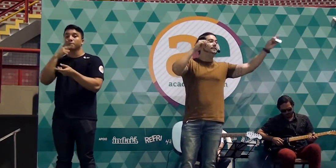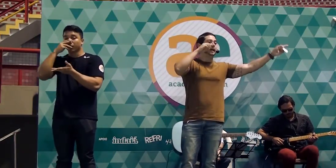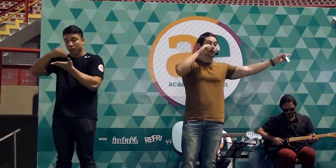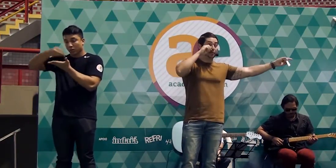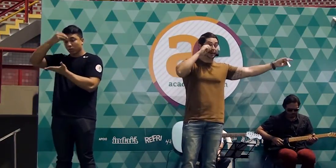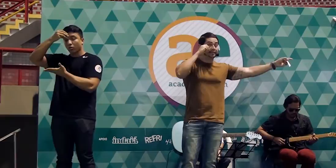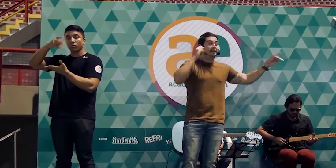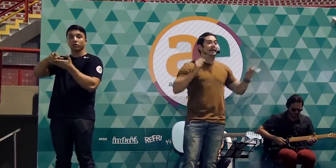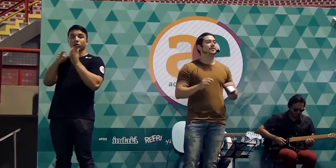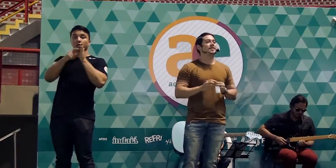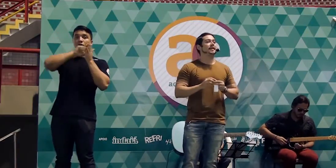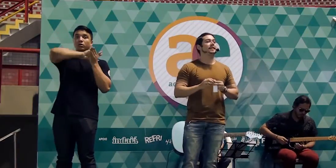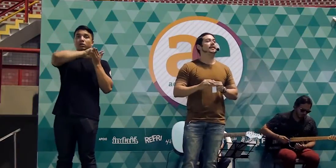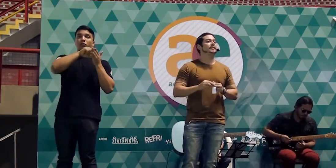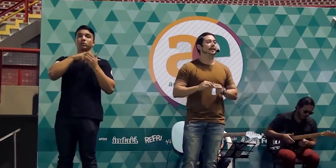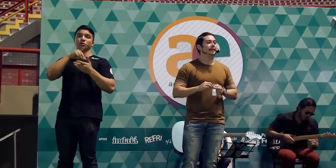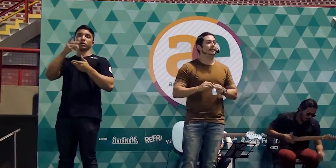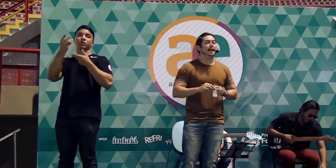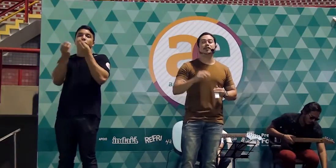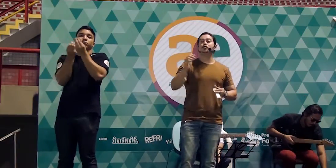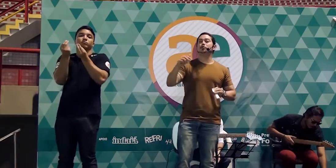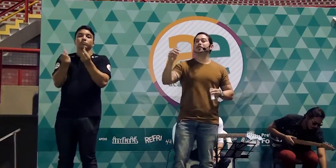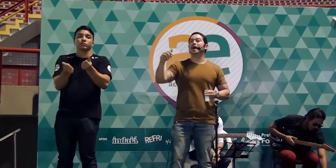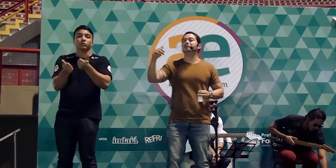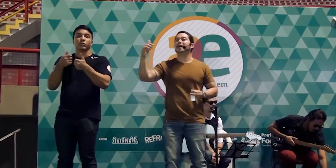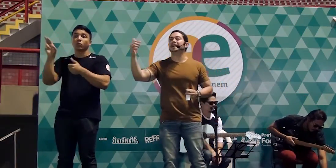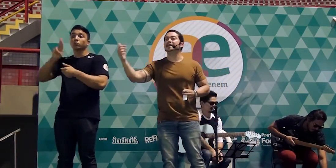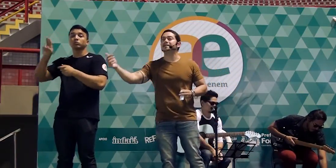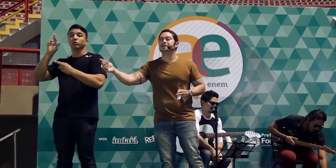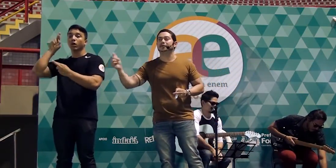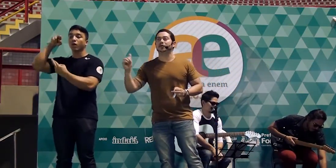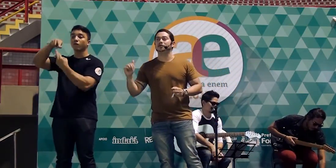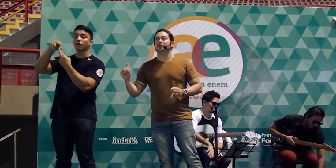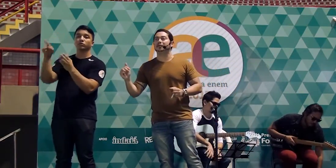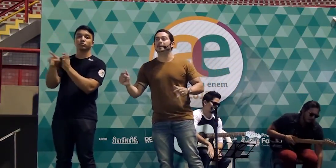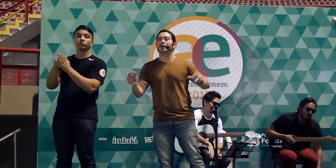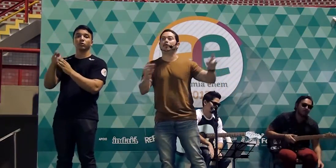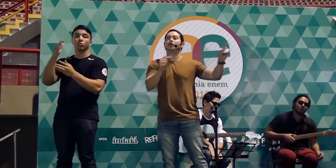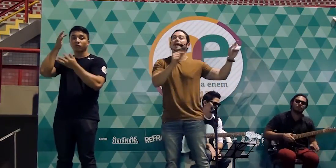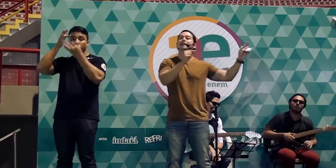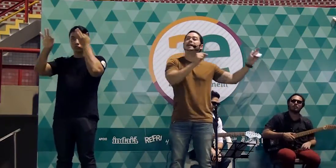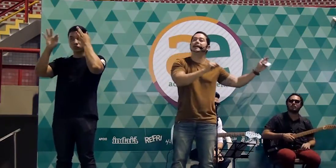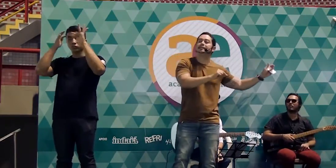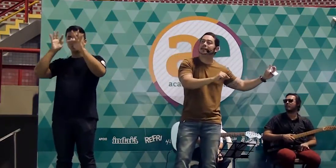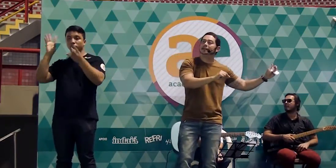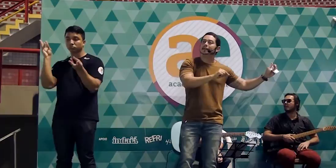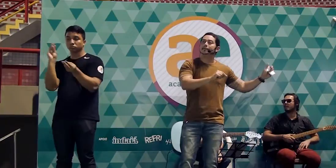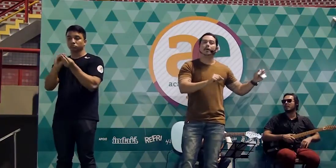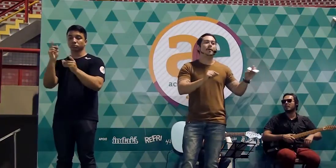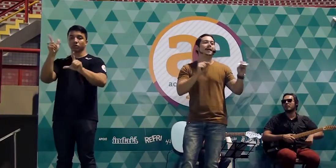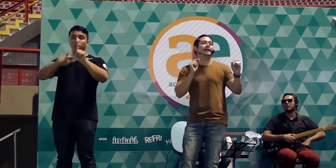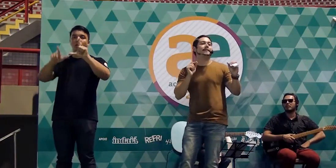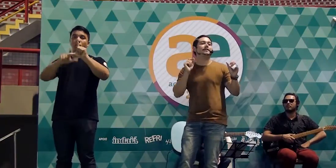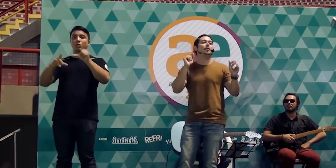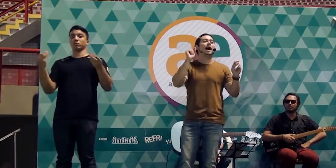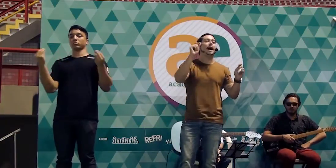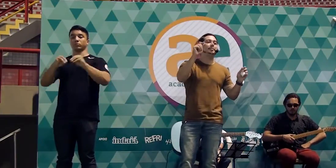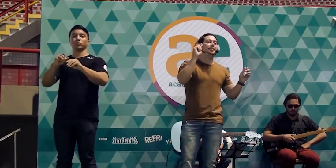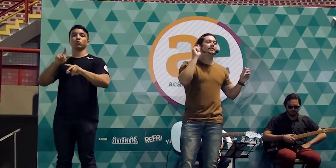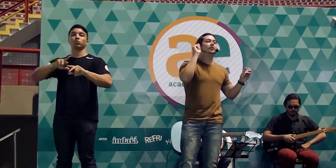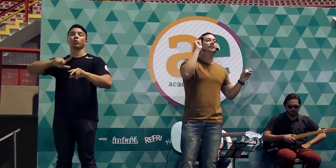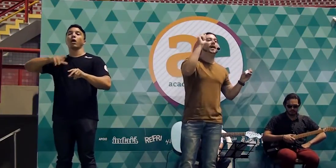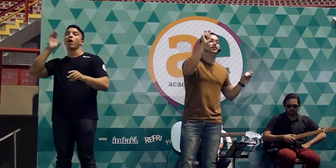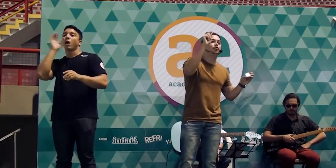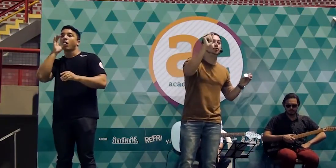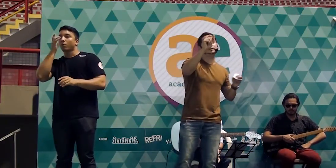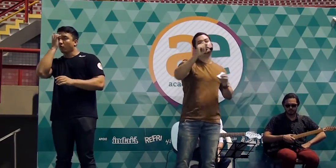teoria anterior para entender às vezes a letra dele. Eles usam referências da filosofia para colocar na letra. Não é uma letra tão rápida